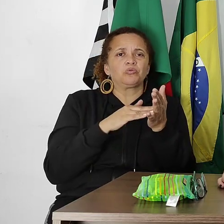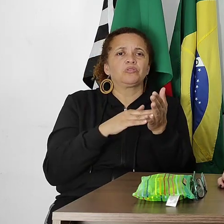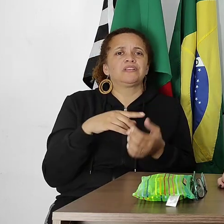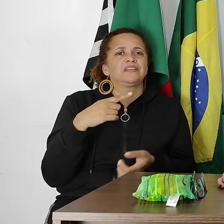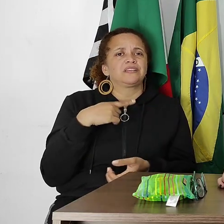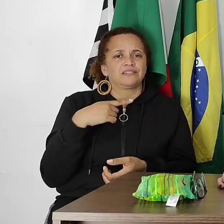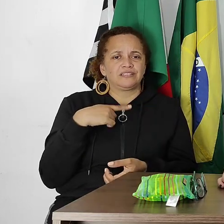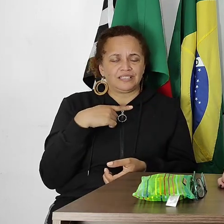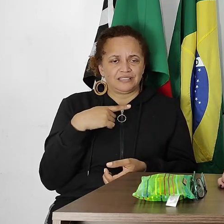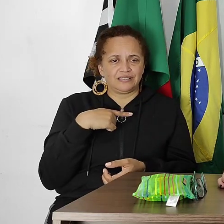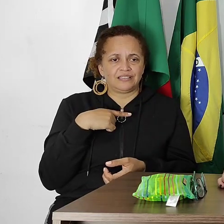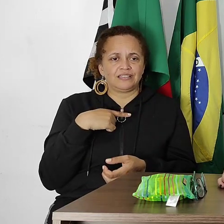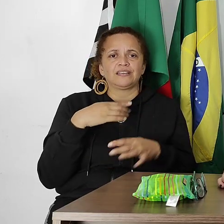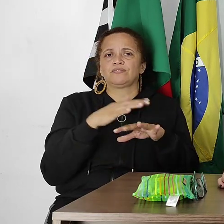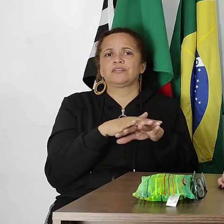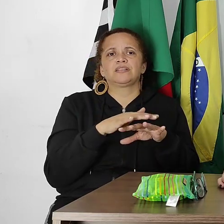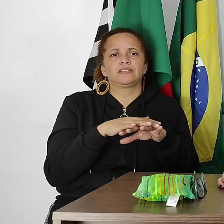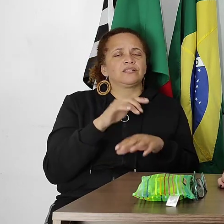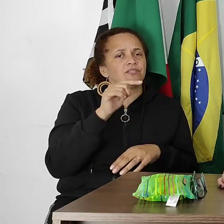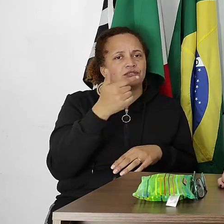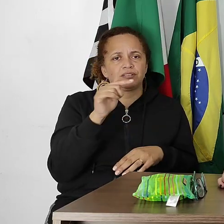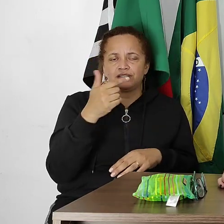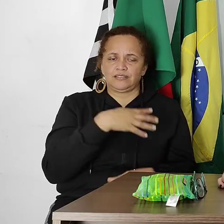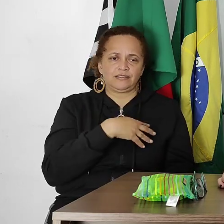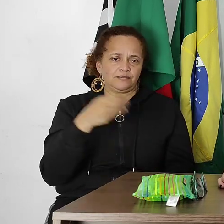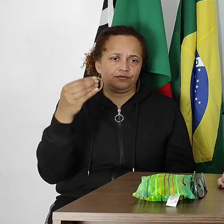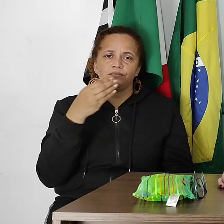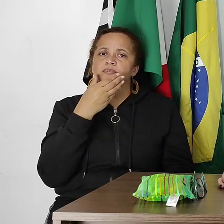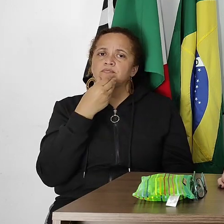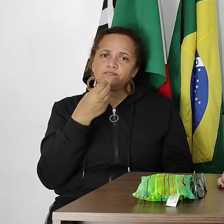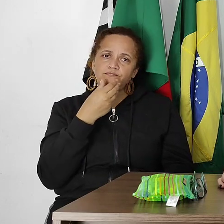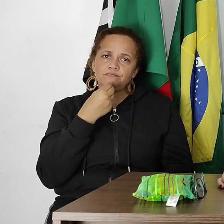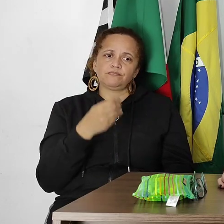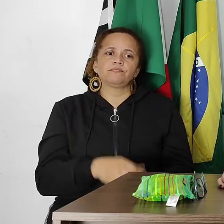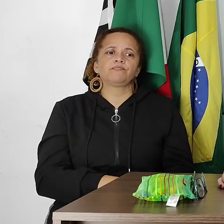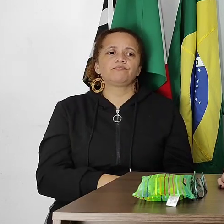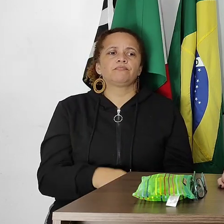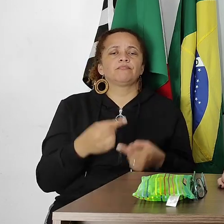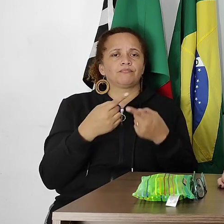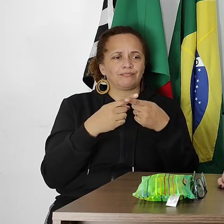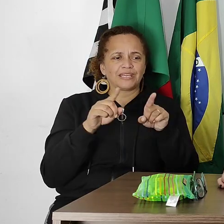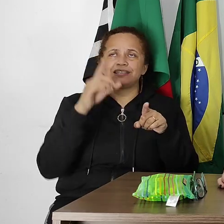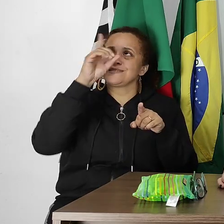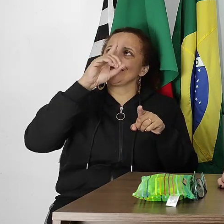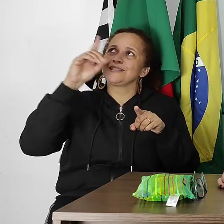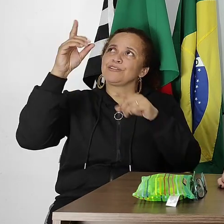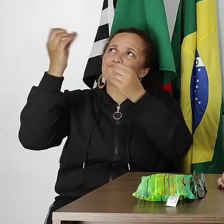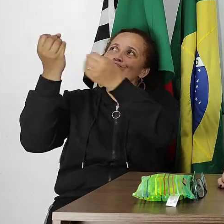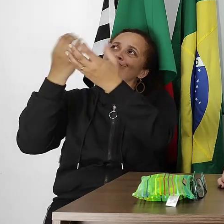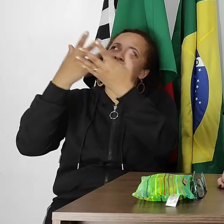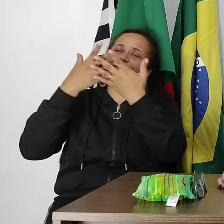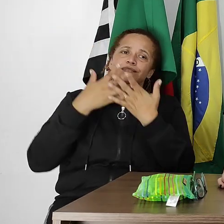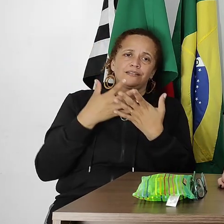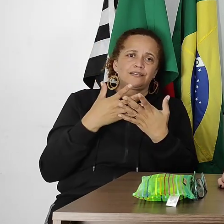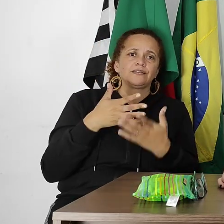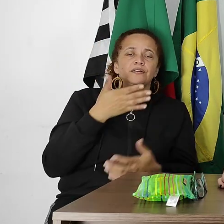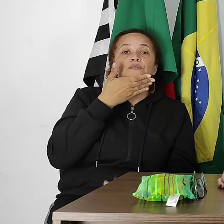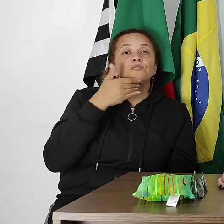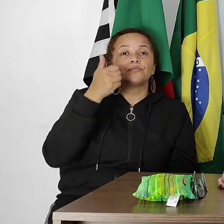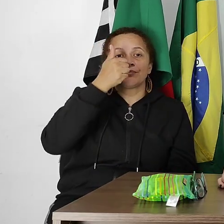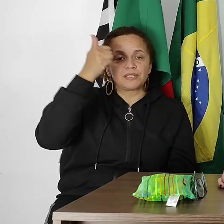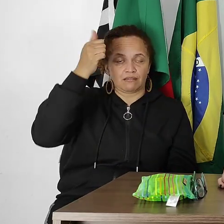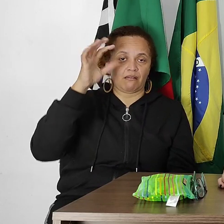teria tomado, eu não ia ter mais filho. E aí Deus me deu esse filho, foi a melhor coisa que me aconteceu